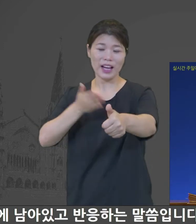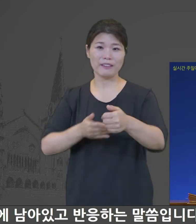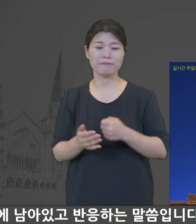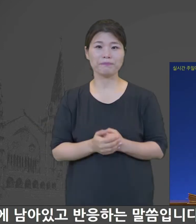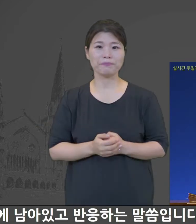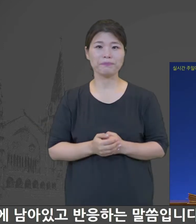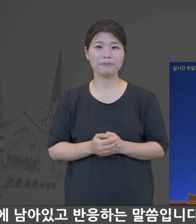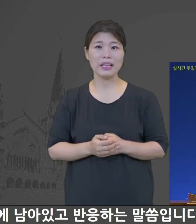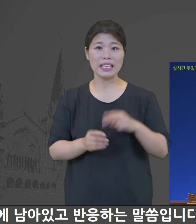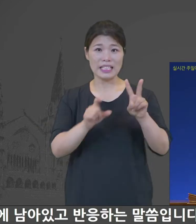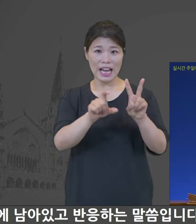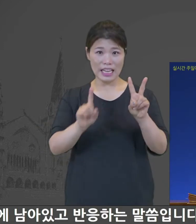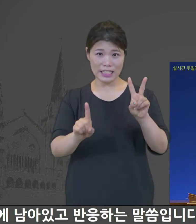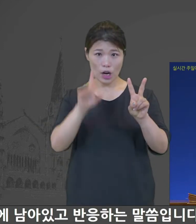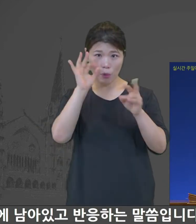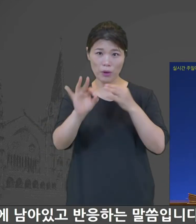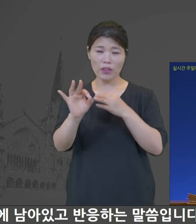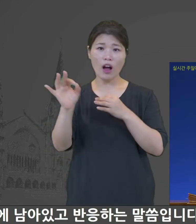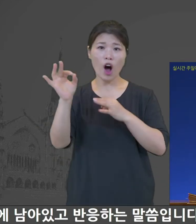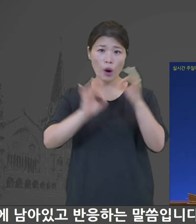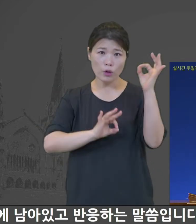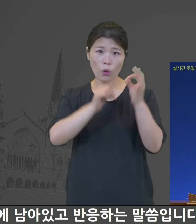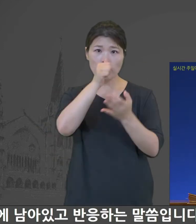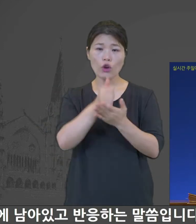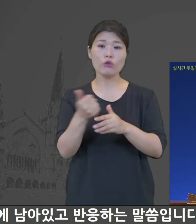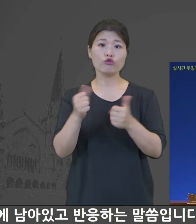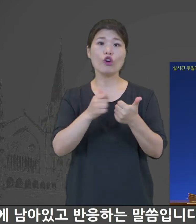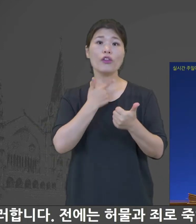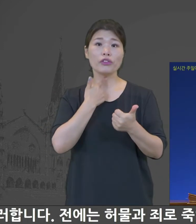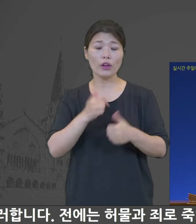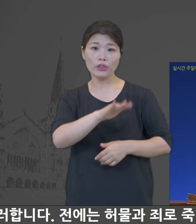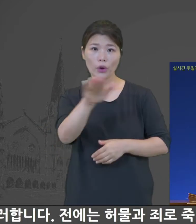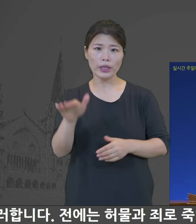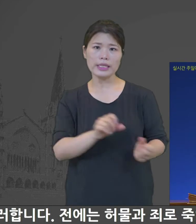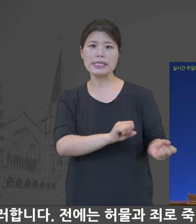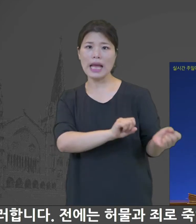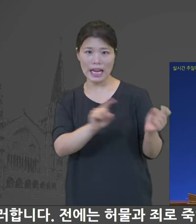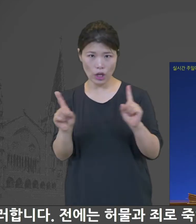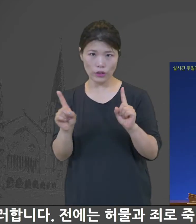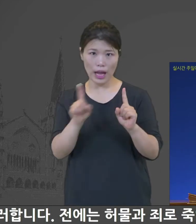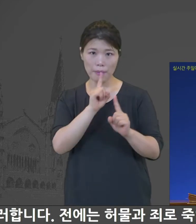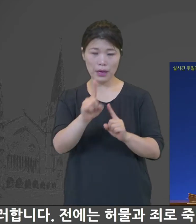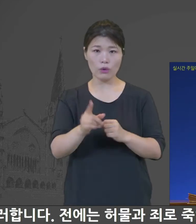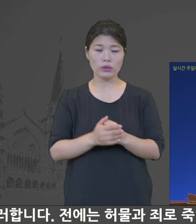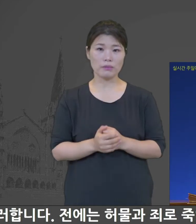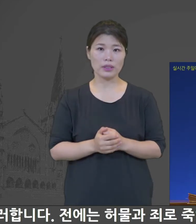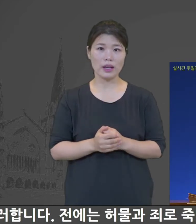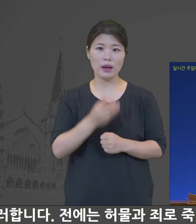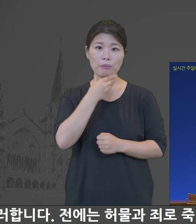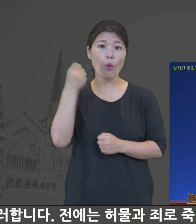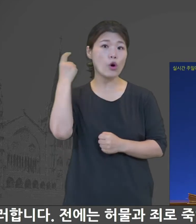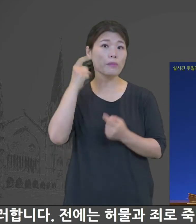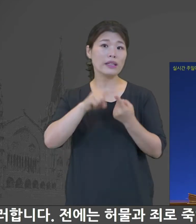1절을 보시면 그는 허물과 죄로 죽었던 너희를 살리셨도다, 복음이 선포되고요.